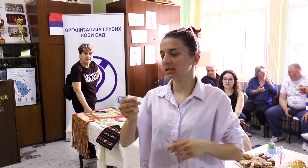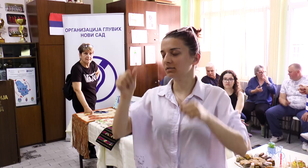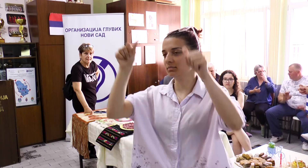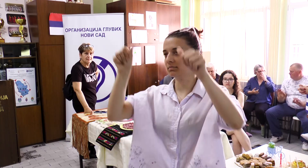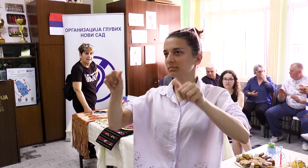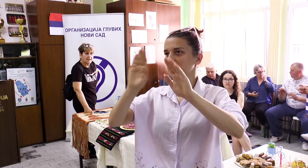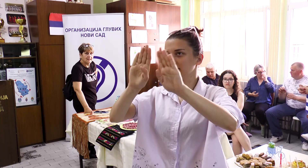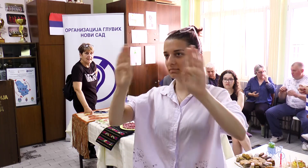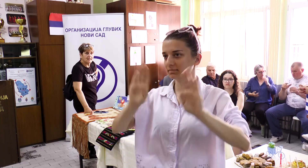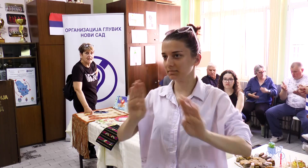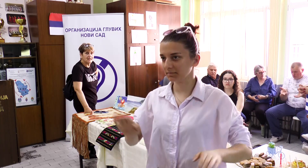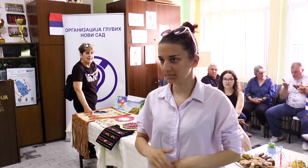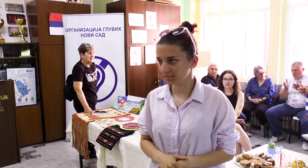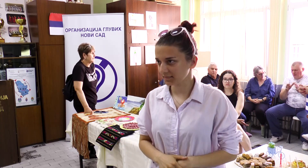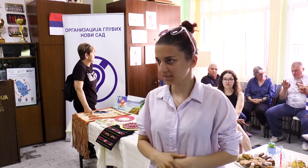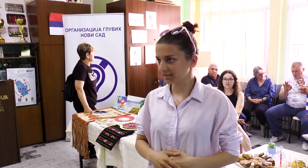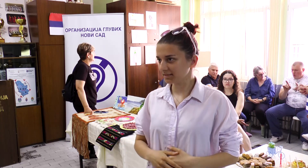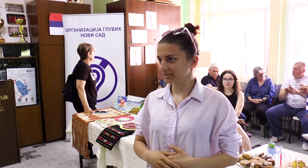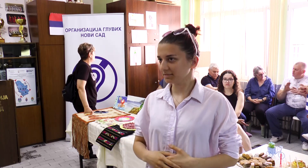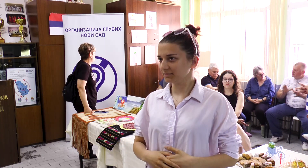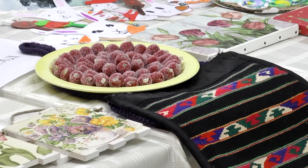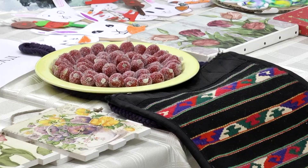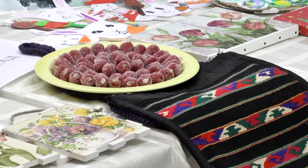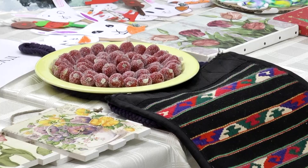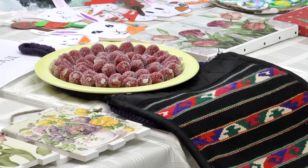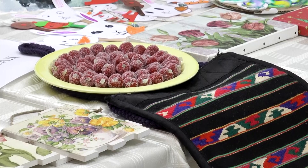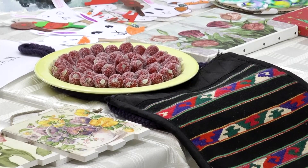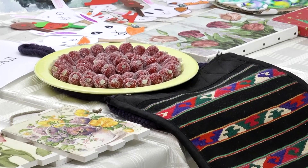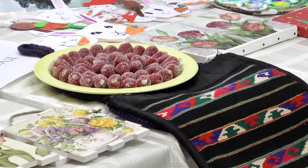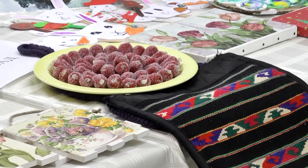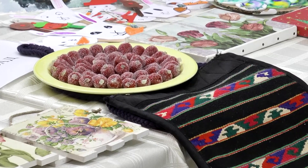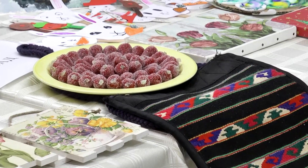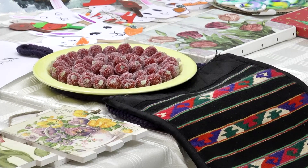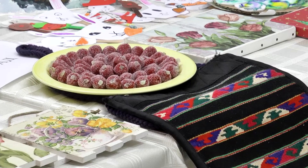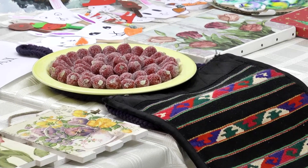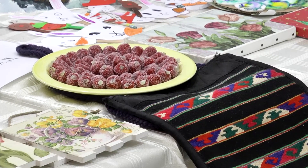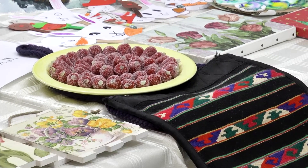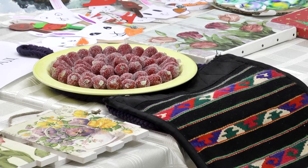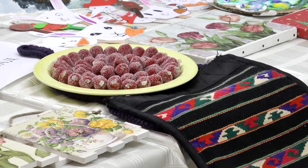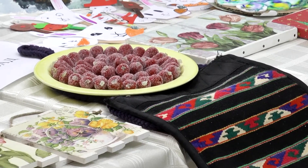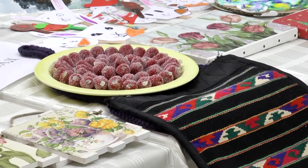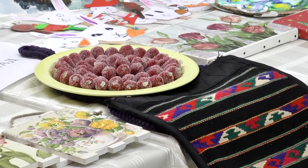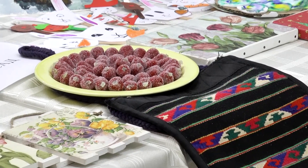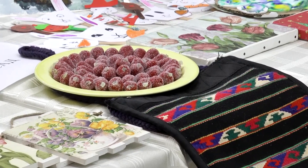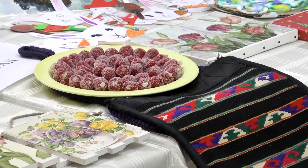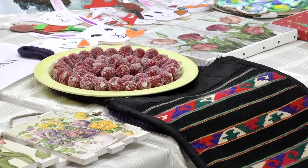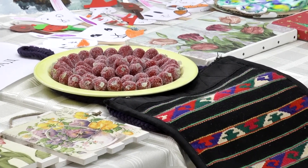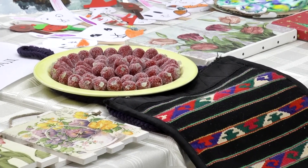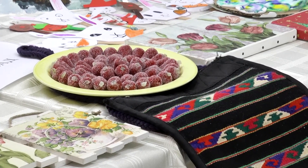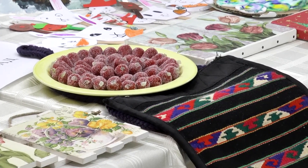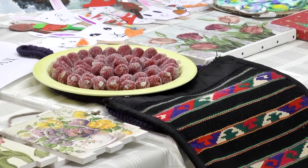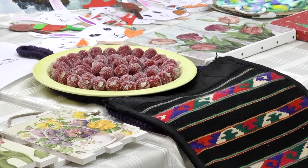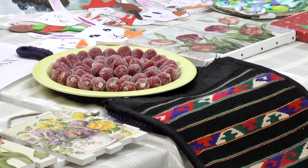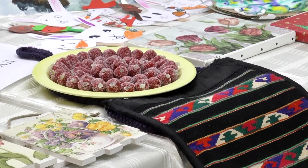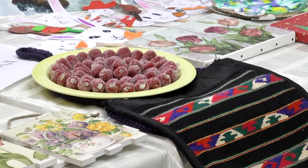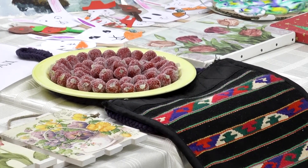zidu isto naše crteže naše dece iz radionice, tako možete i to pogledati i